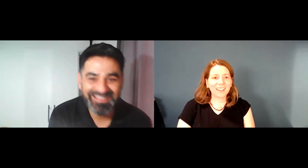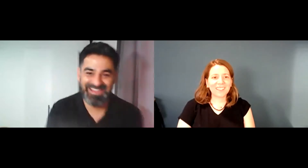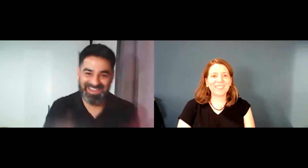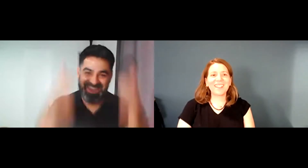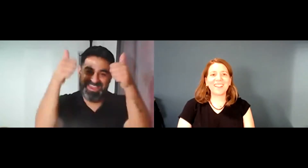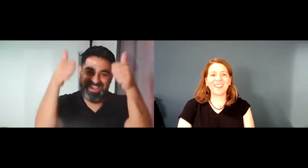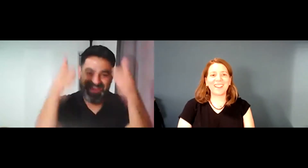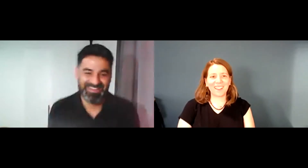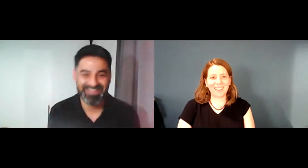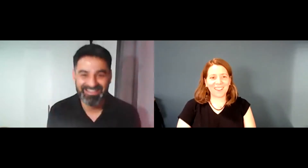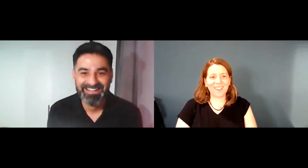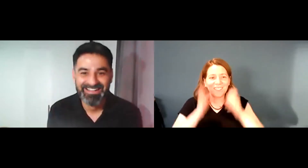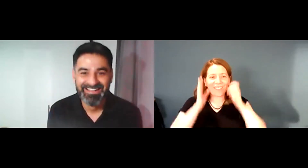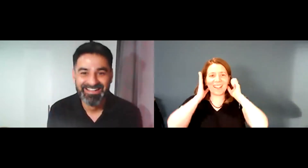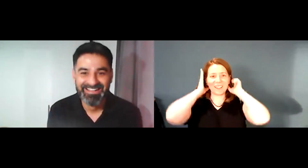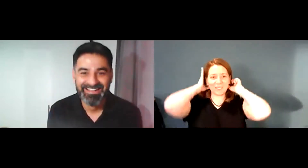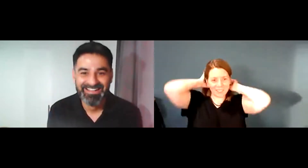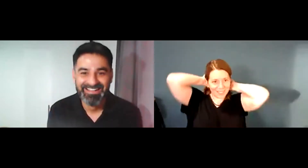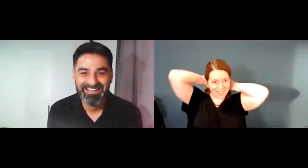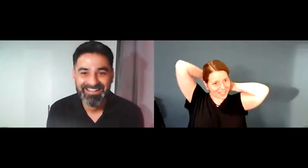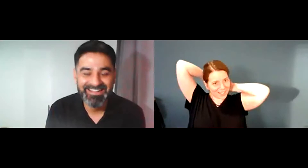Ahí está. Hola, muy bien.